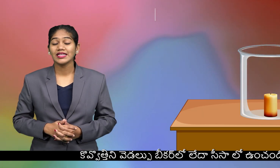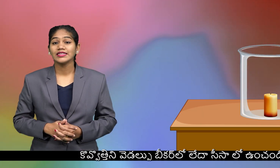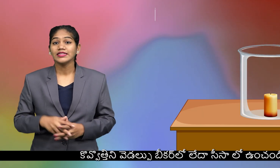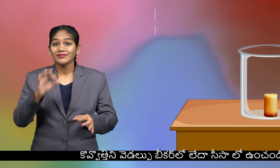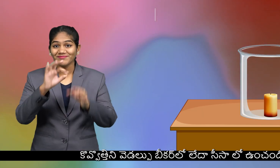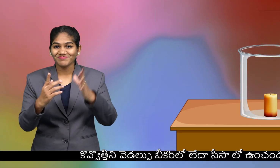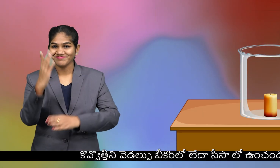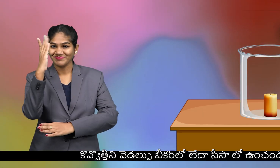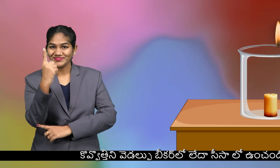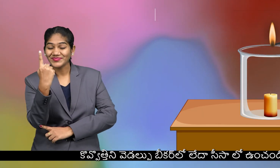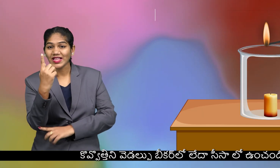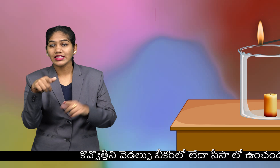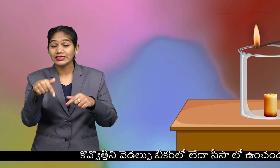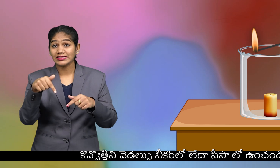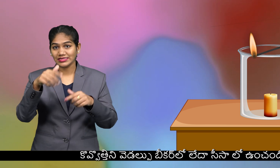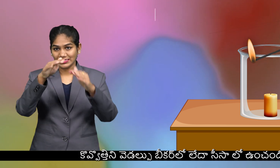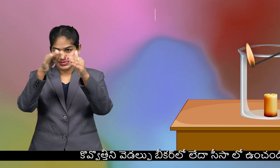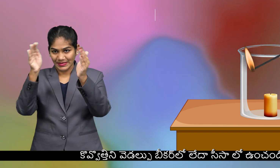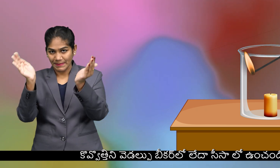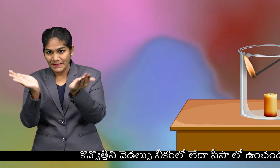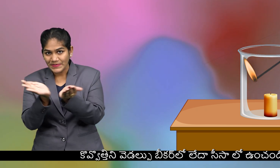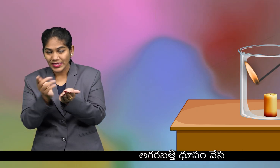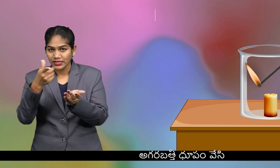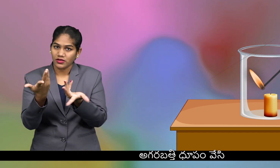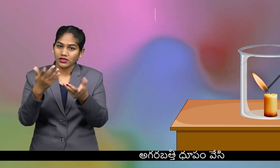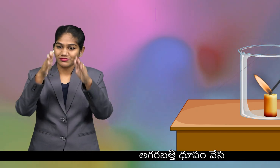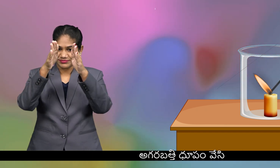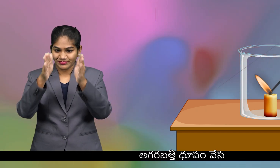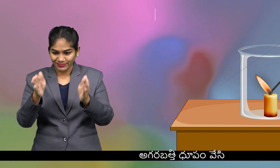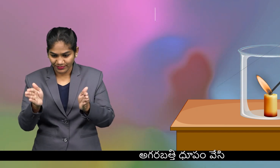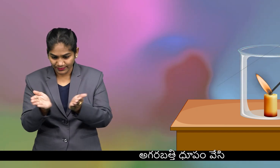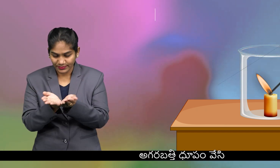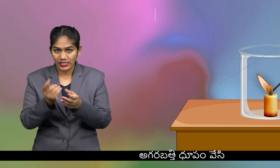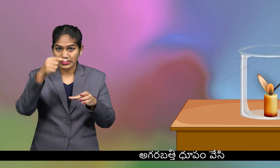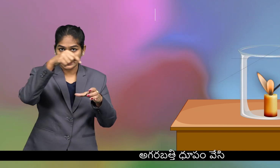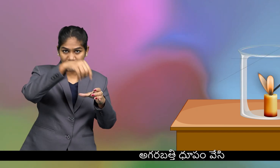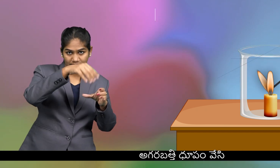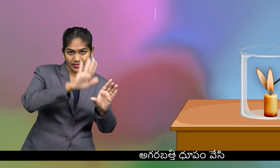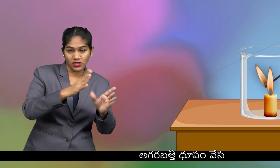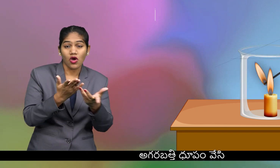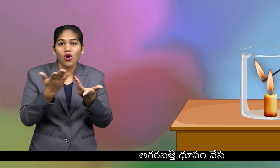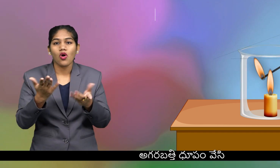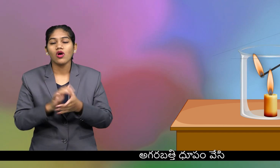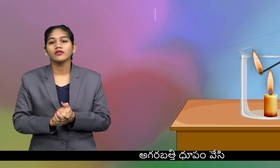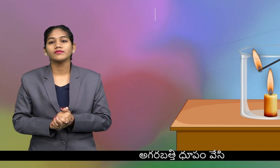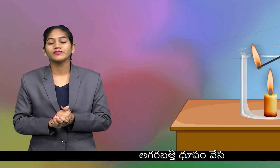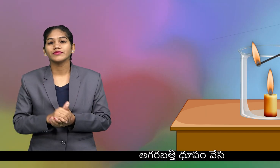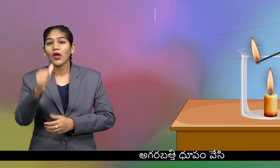కొవ్వొత్తిని వెడల్పు బీకర్లో లేదా సీసాలో ఉంచండి. అగర్బత్తి ధూపం వేసి